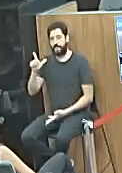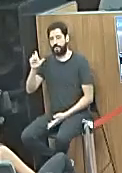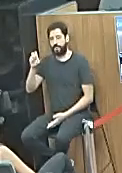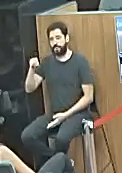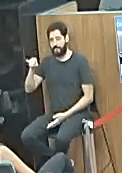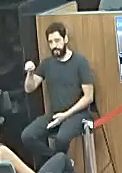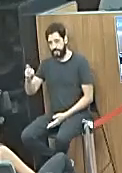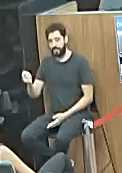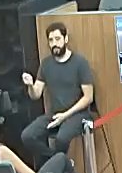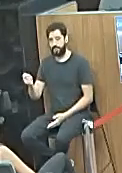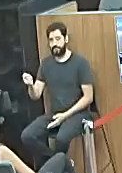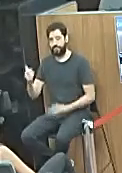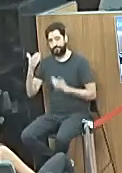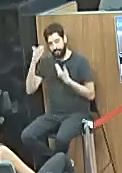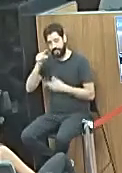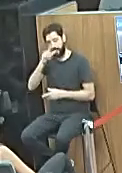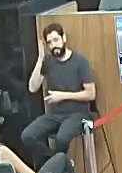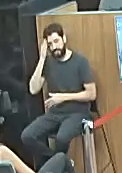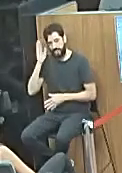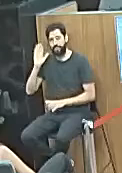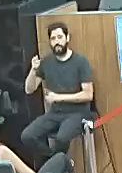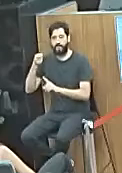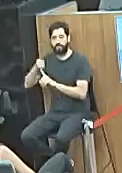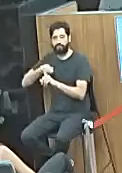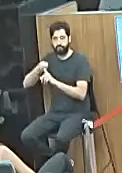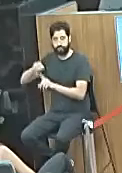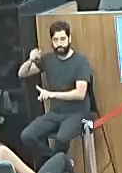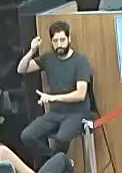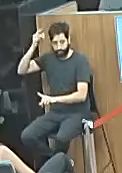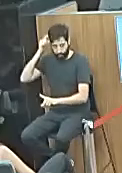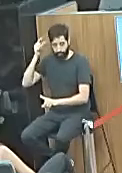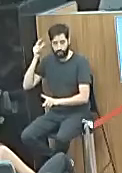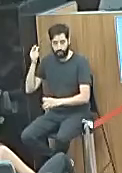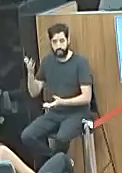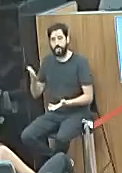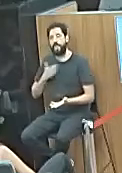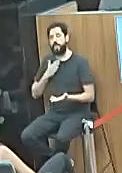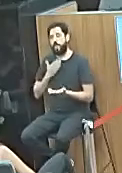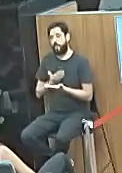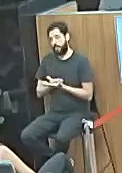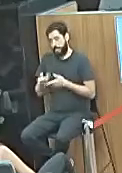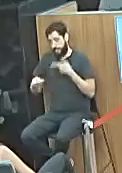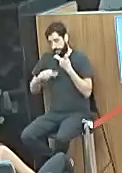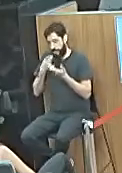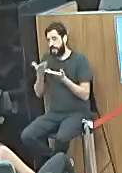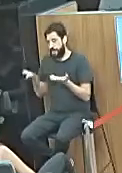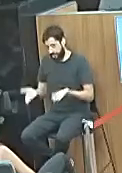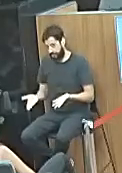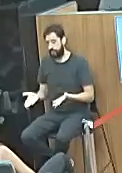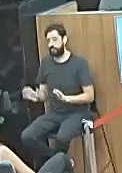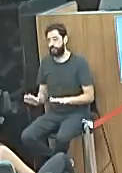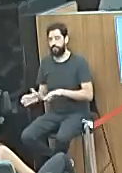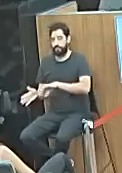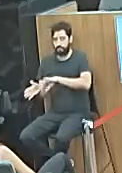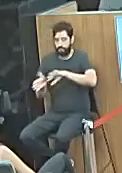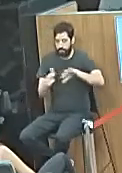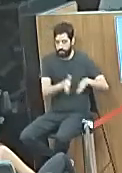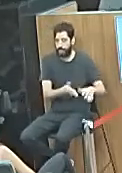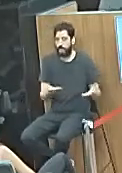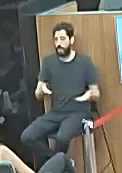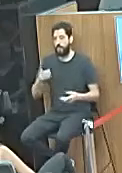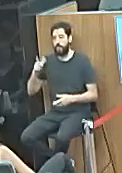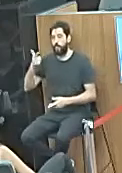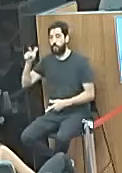populares há muito tempo e sabe da importância disso quem era essa a minha falha inicial agora vamos pra passar para os